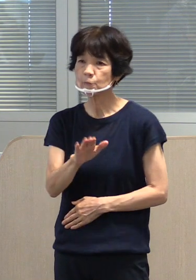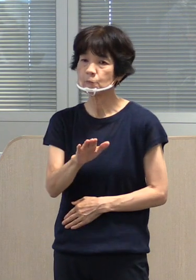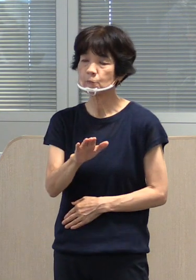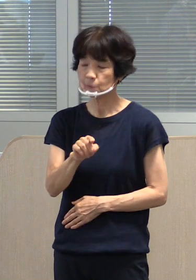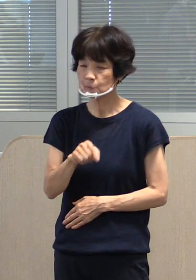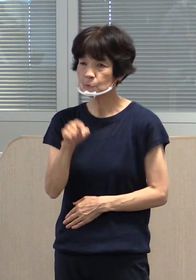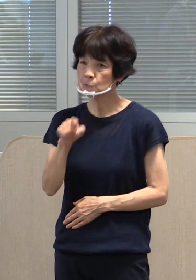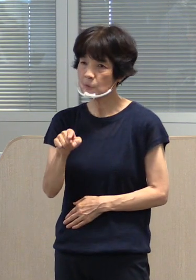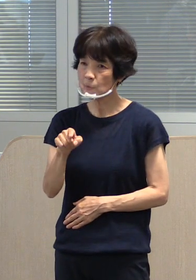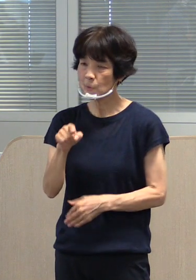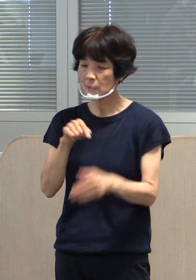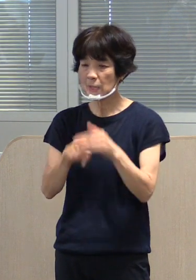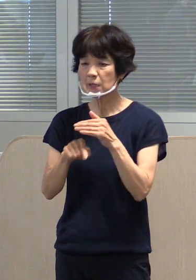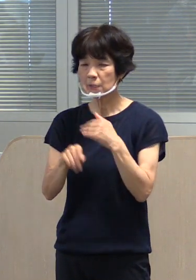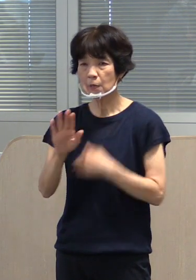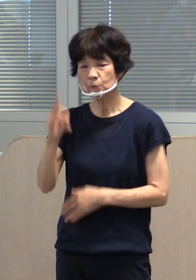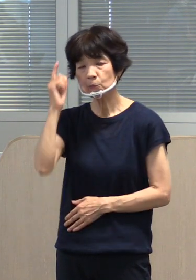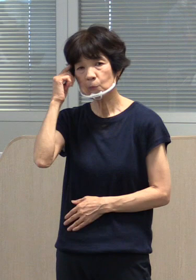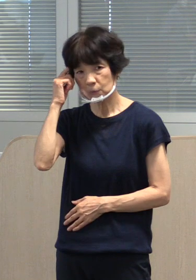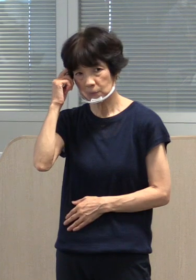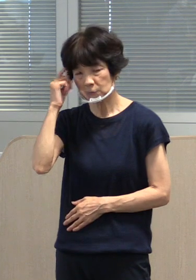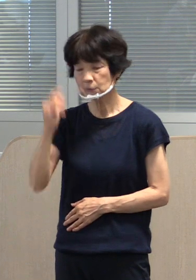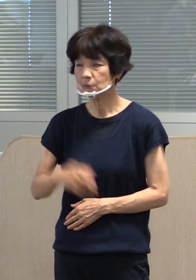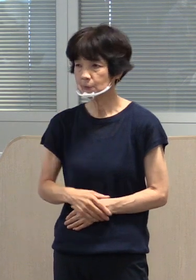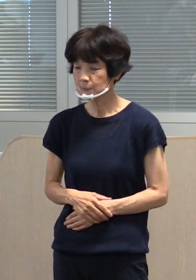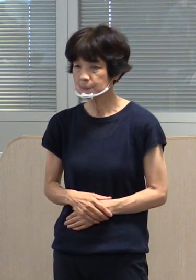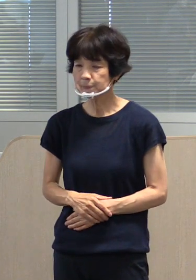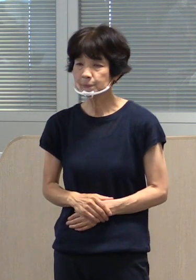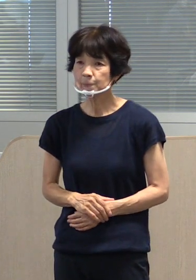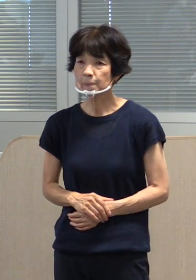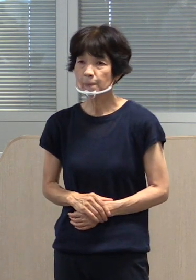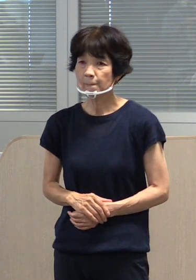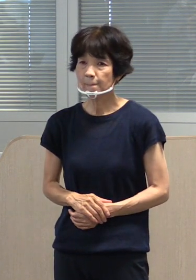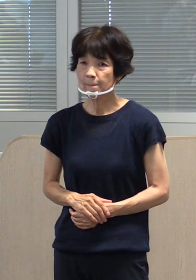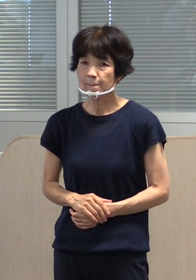ですねあるんじゃないかなというそういうふうに思います。